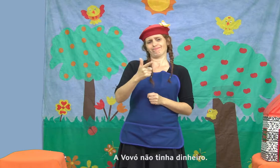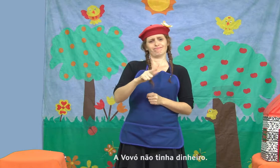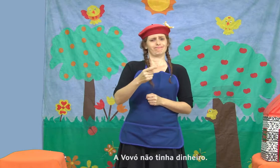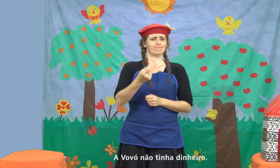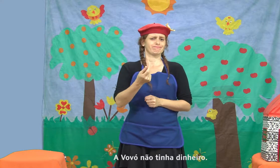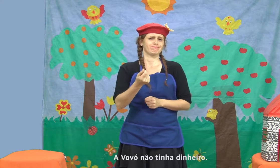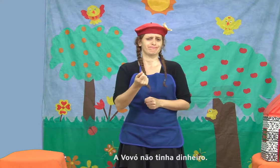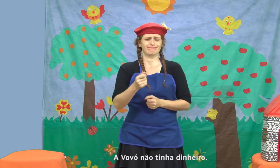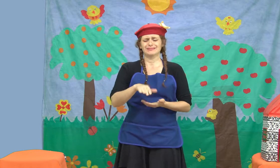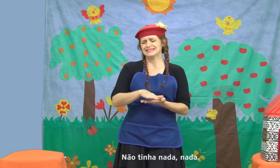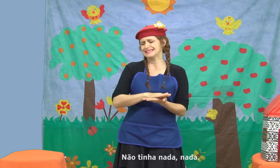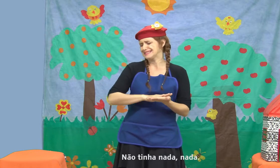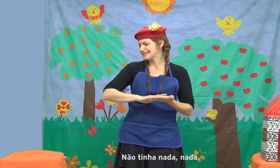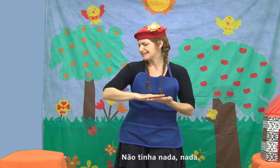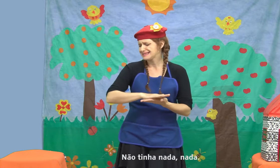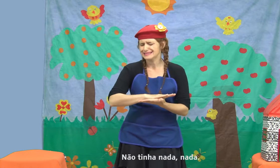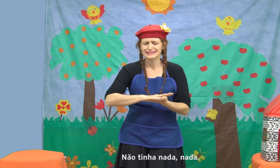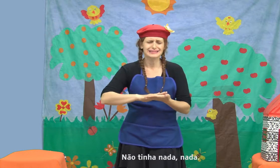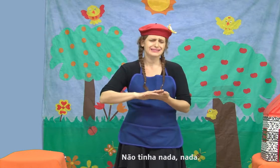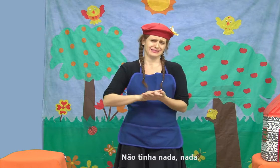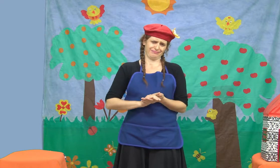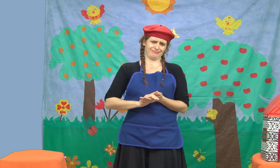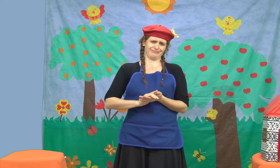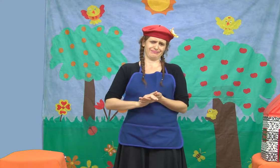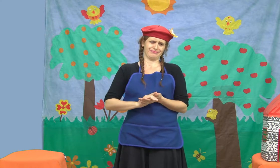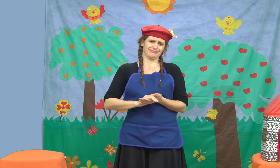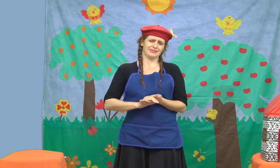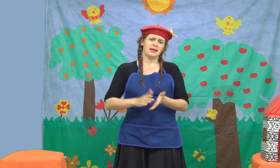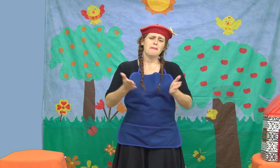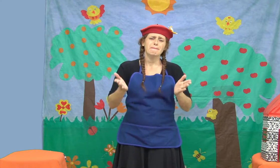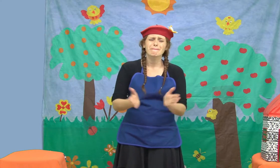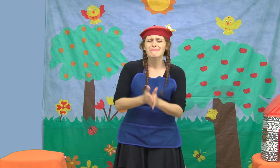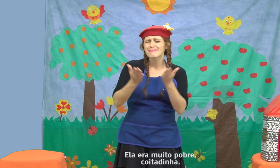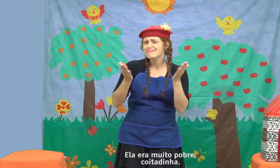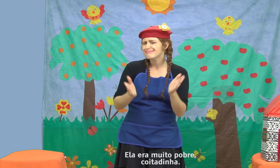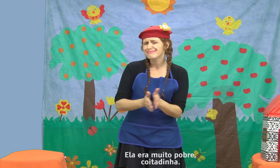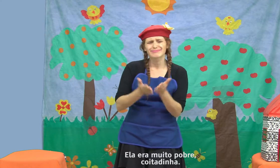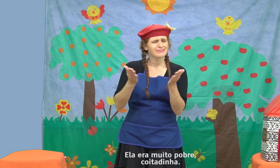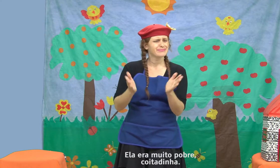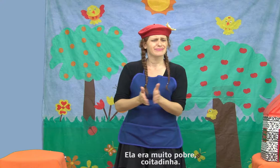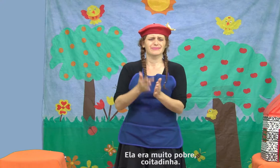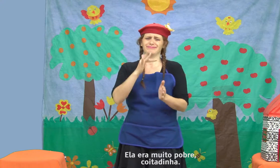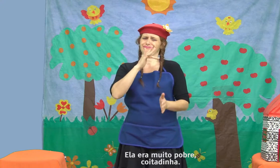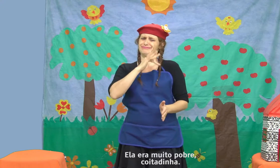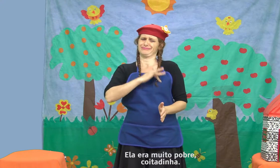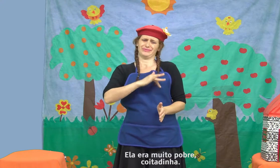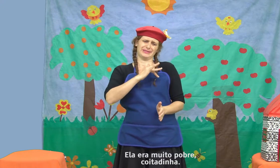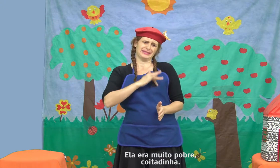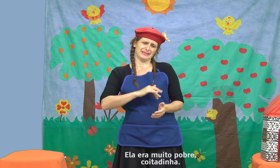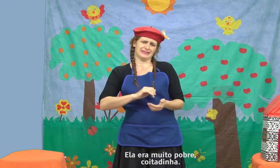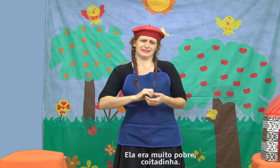tinha dinheiro não tinha nada nada nada ela era muito pobre coitadinha